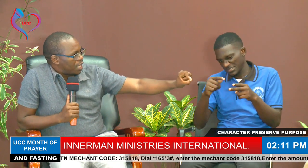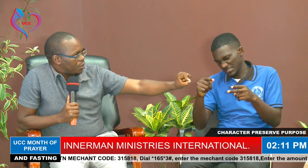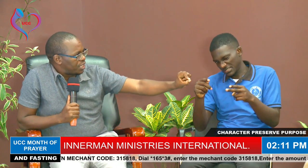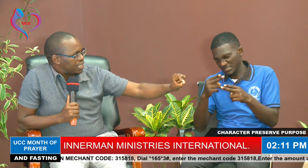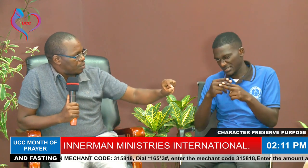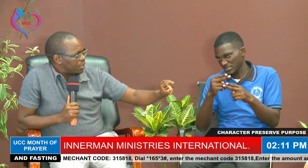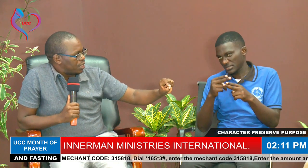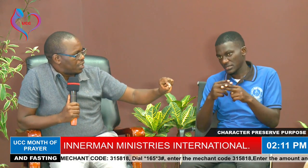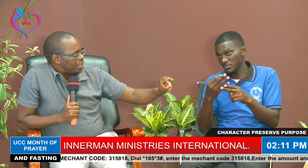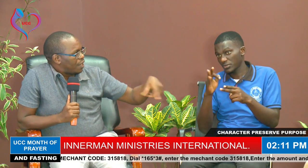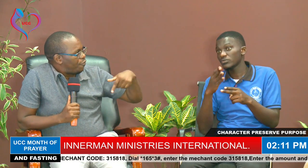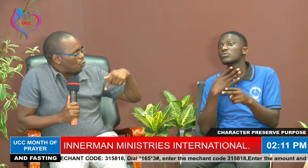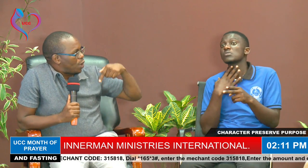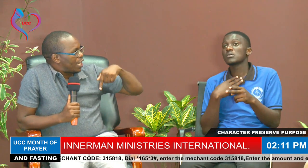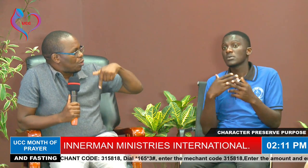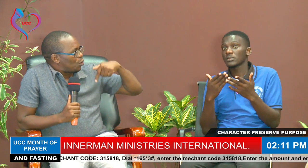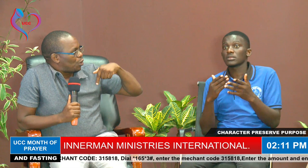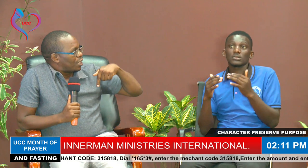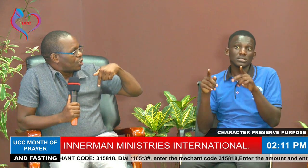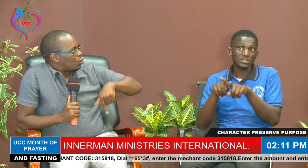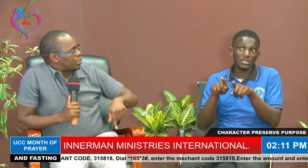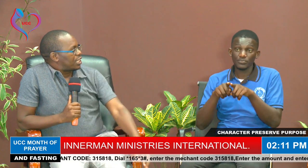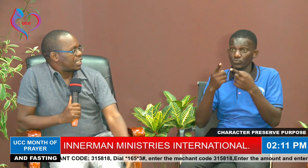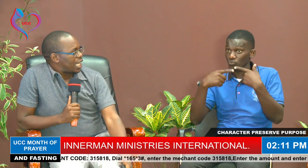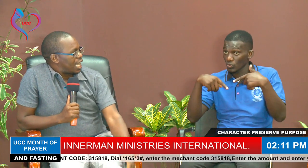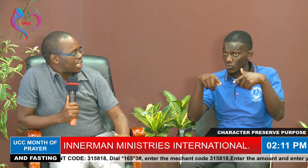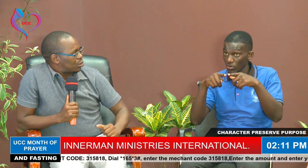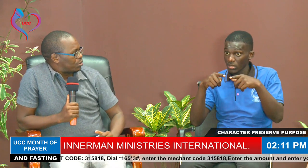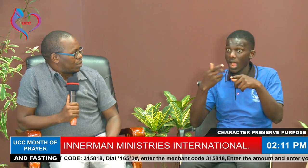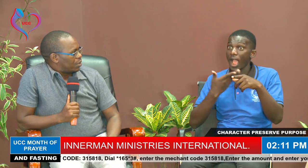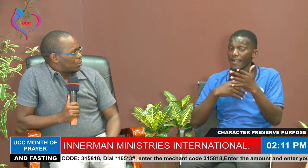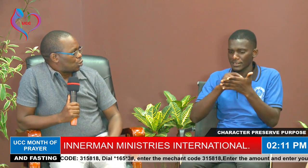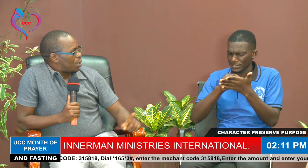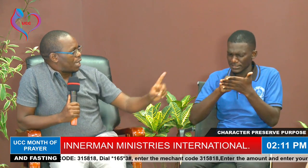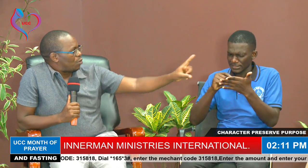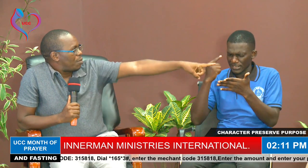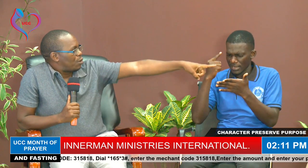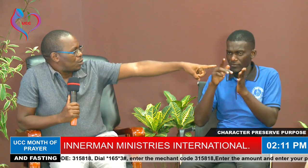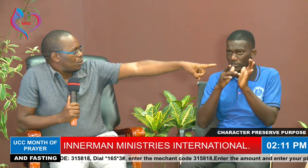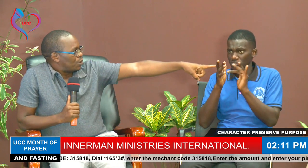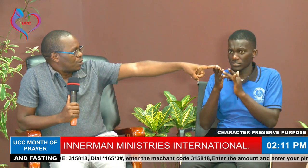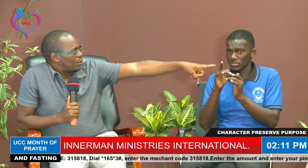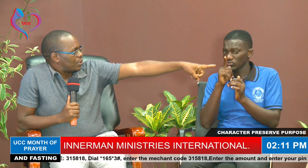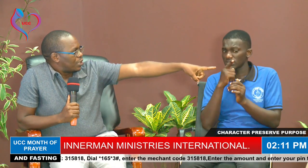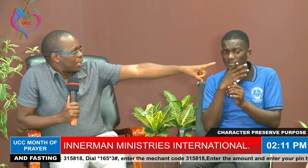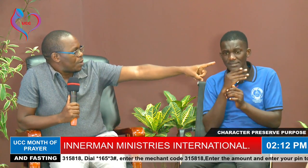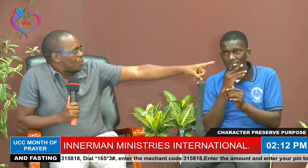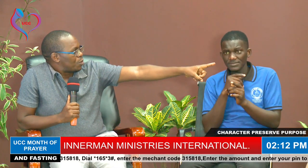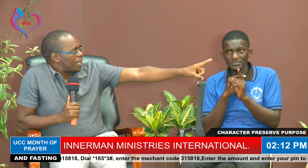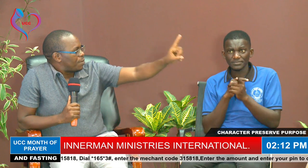mwagala bi this is me. Na folwali lo bulokole, tuliko signature ya Yesu. Kyolaba kalugabo oyo. Ebyo byo kubibala